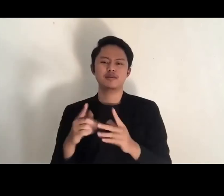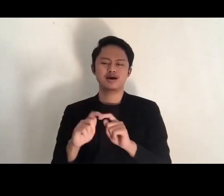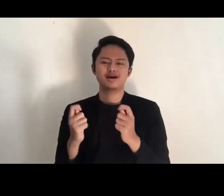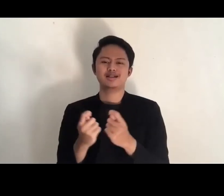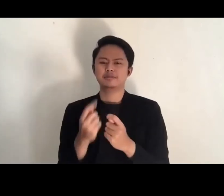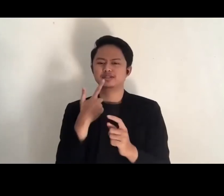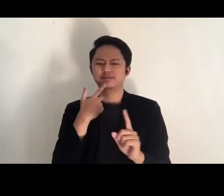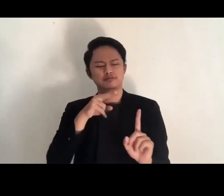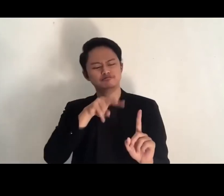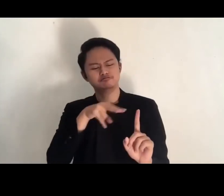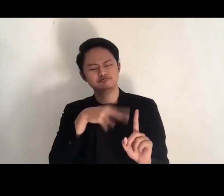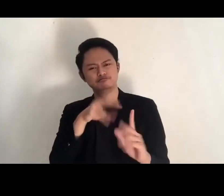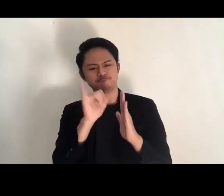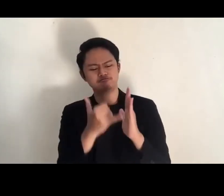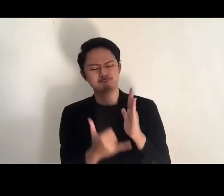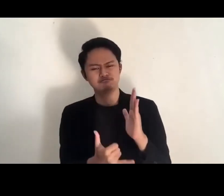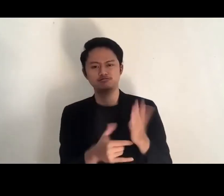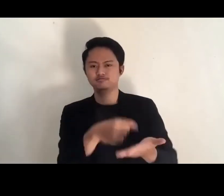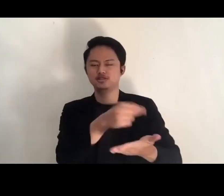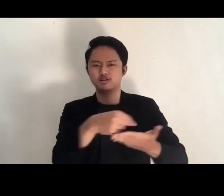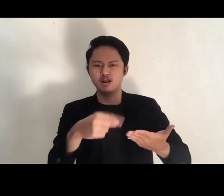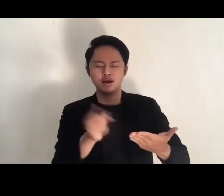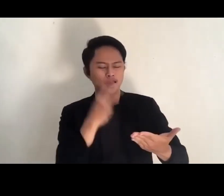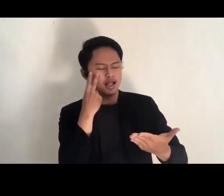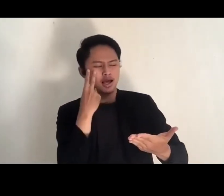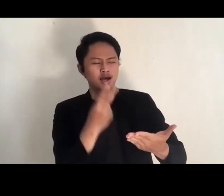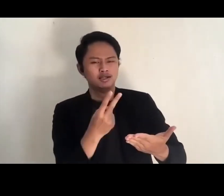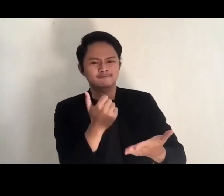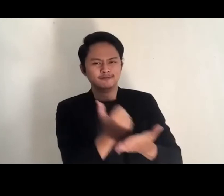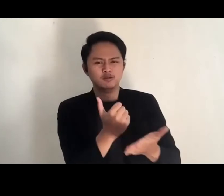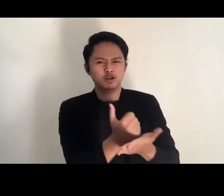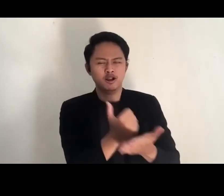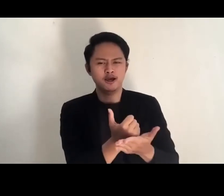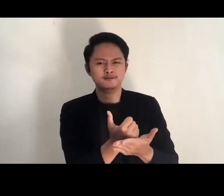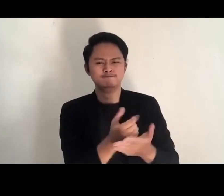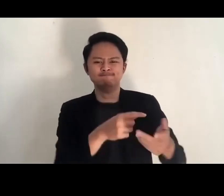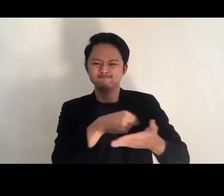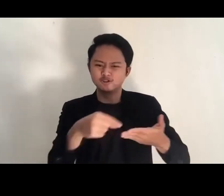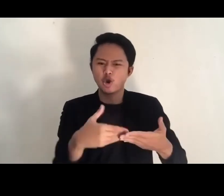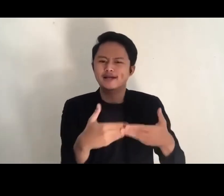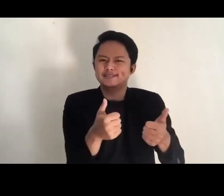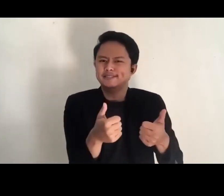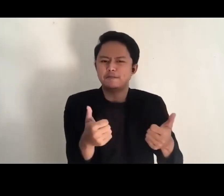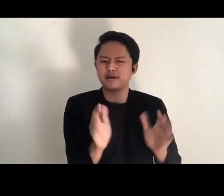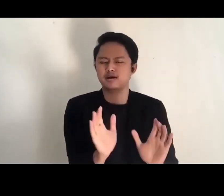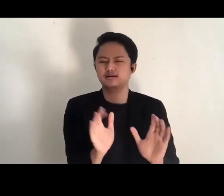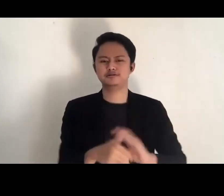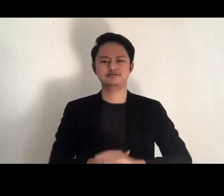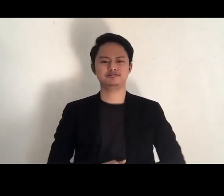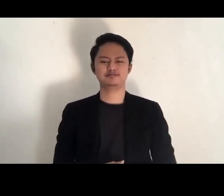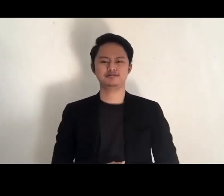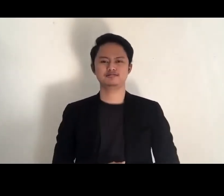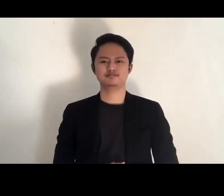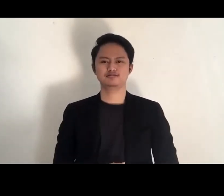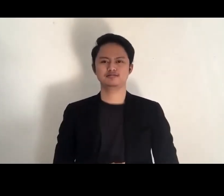monitoring ke sekolah dalam rangka memastikan seperti apa kesiapan sekolah yang sudah